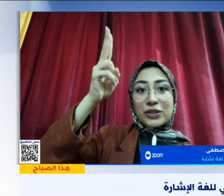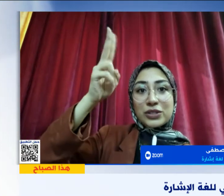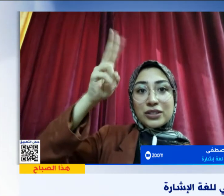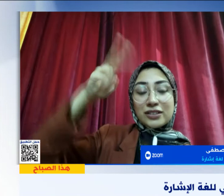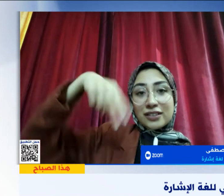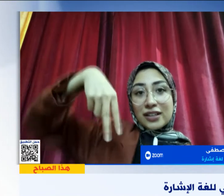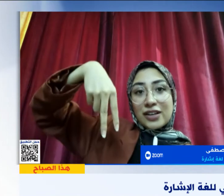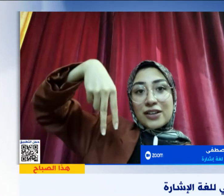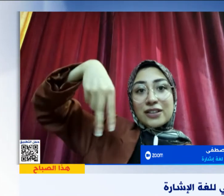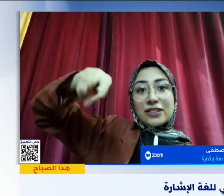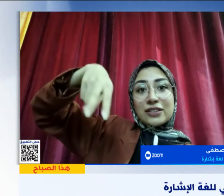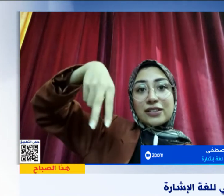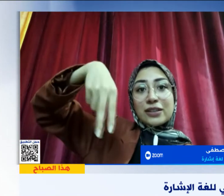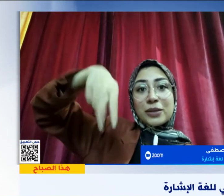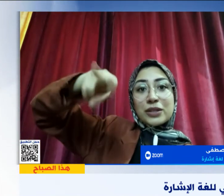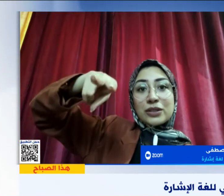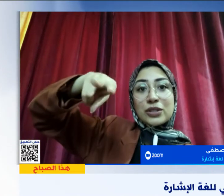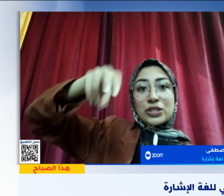17